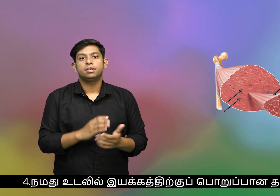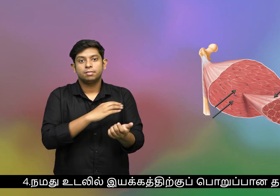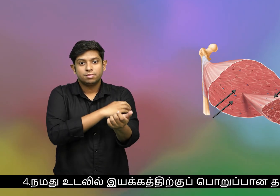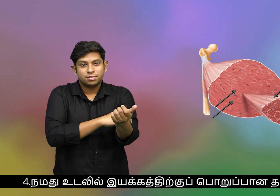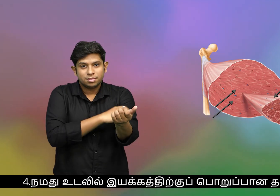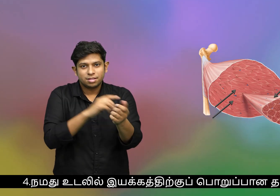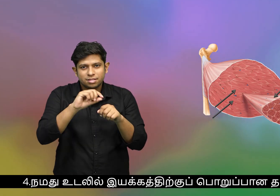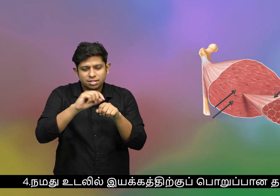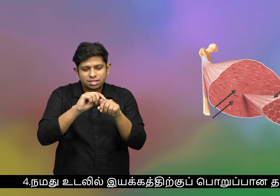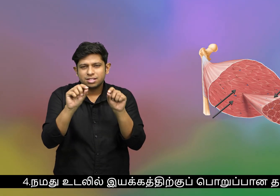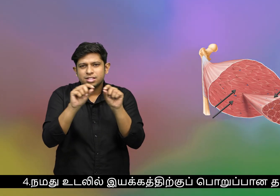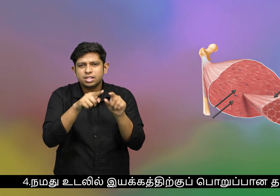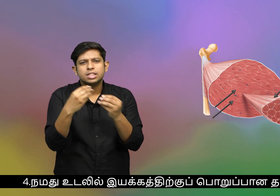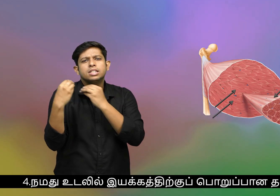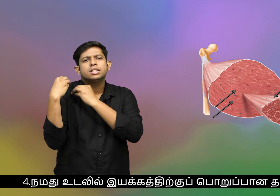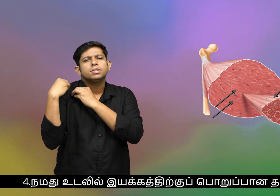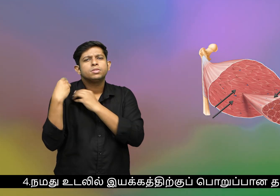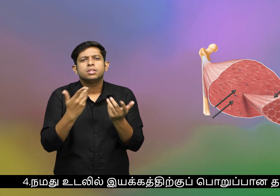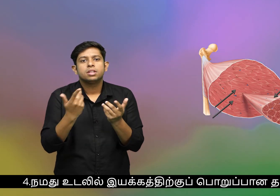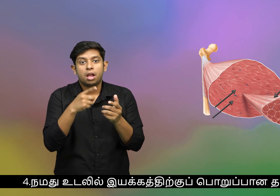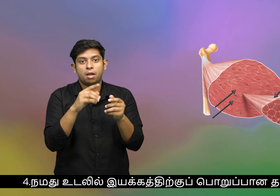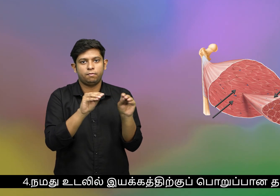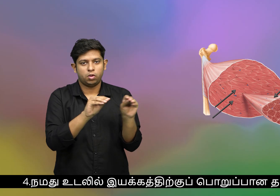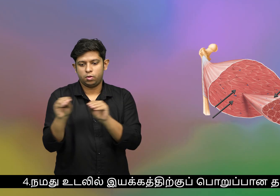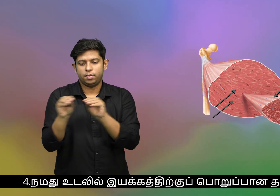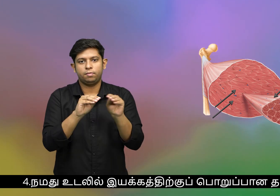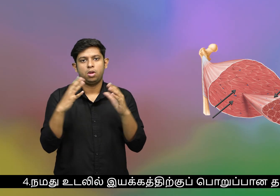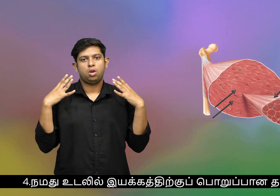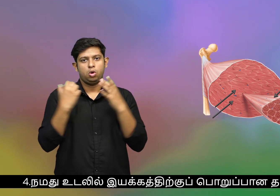நமது உடலில் இயக்கத்திற்கு பொறுப்பான தசை இழையம்